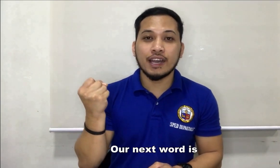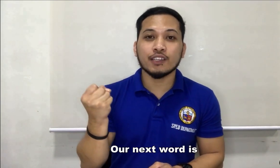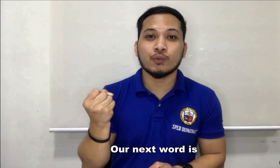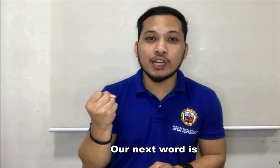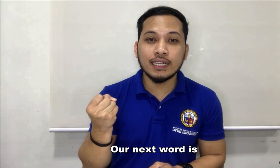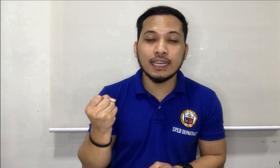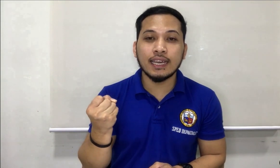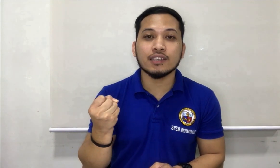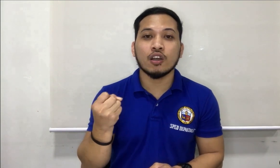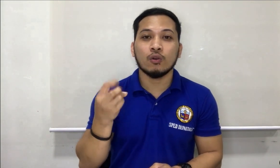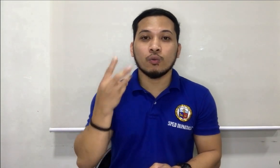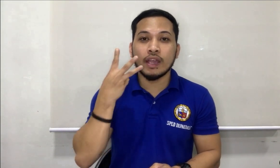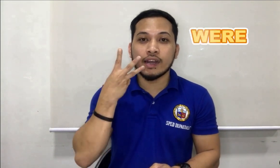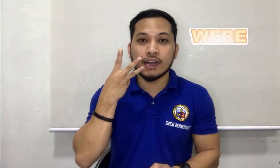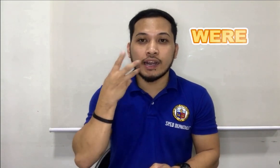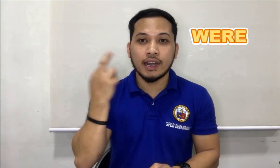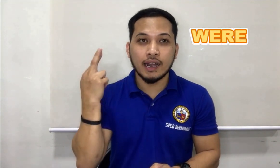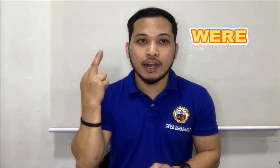Our next word is where.